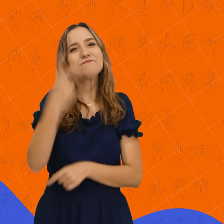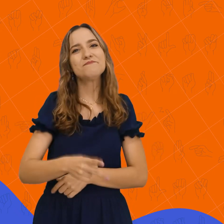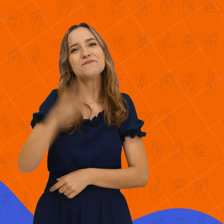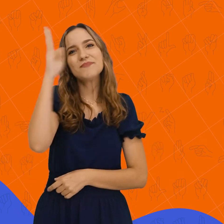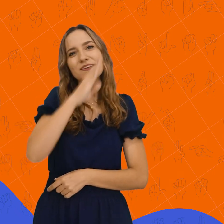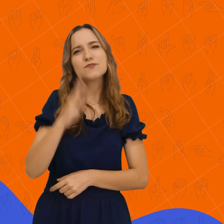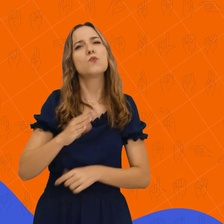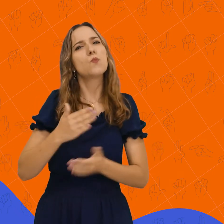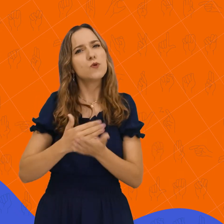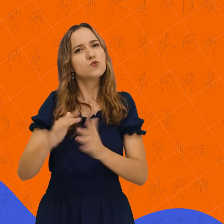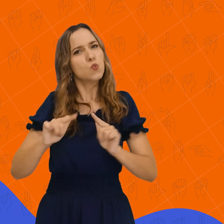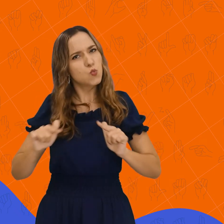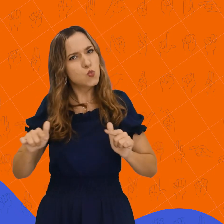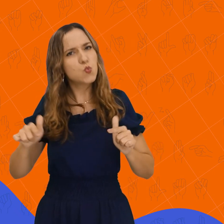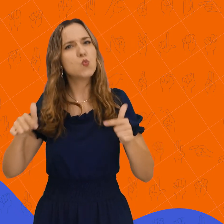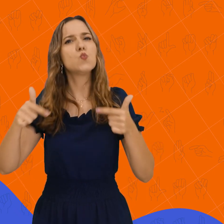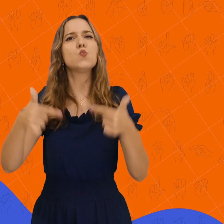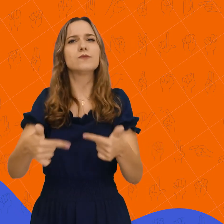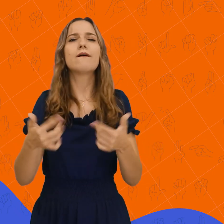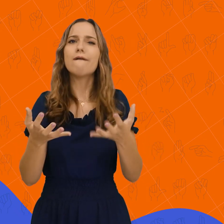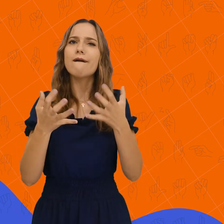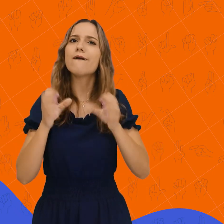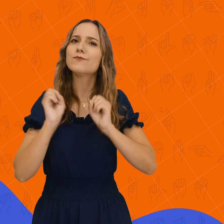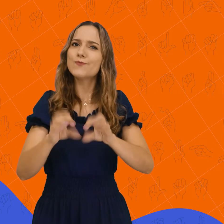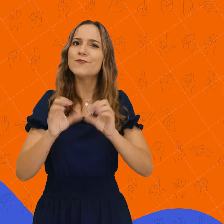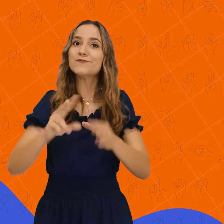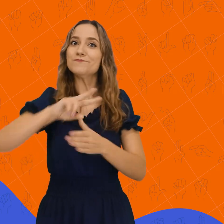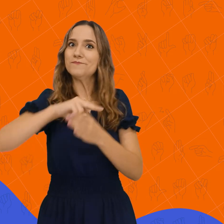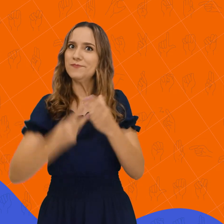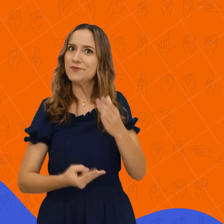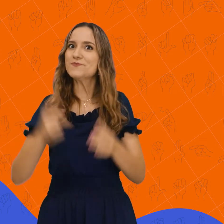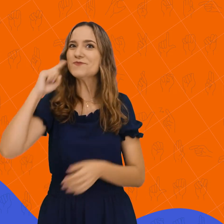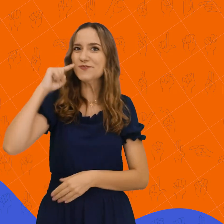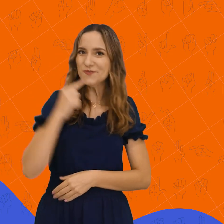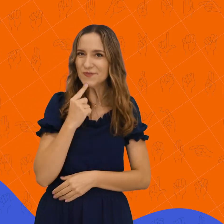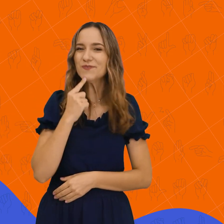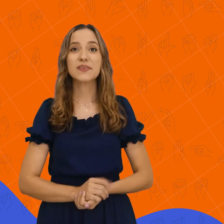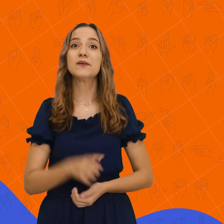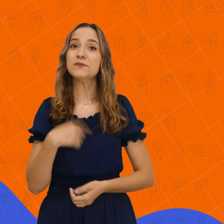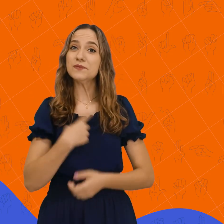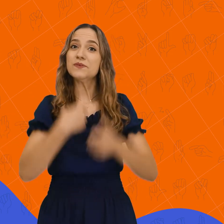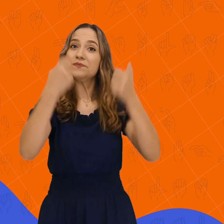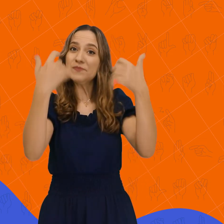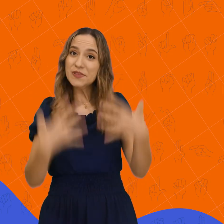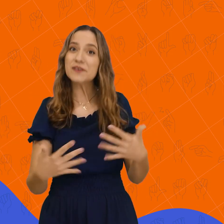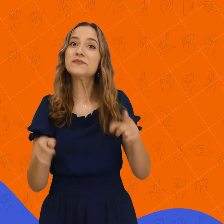nossa luta por meio dessa educação bilíngue para surdos, e que trataremos